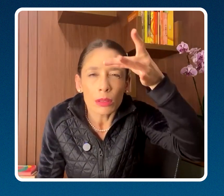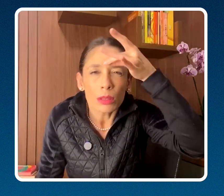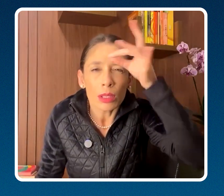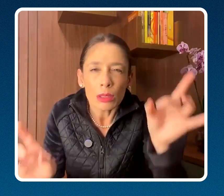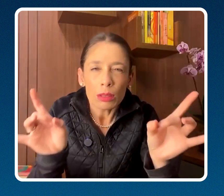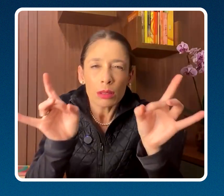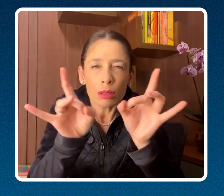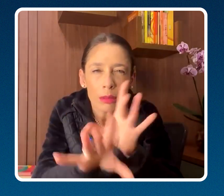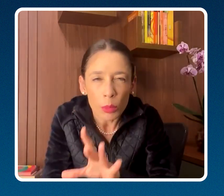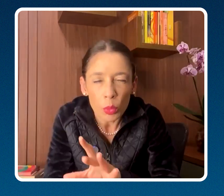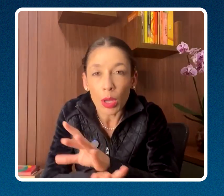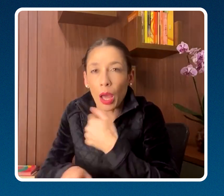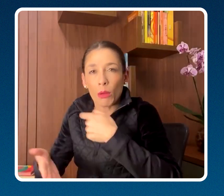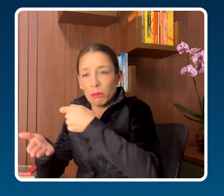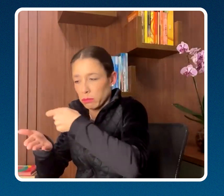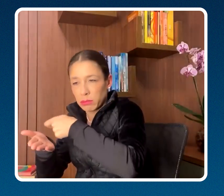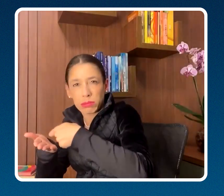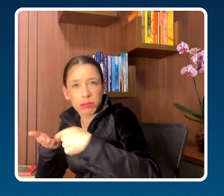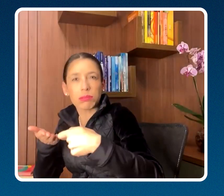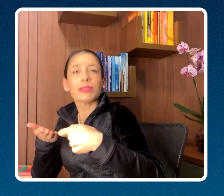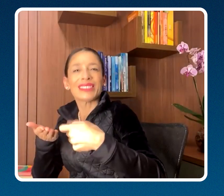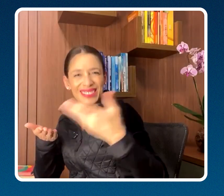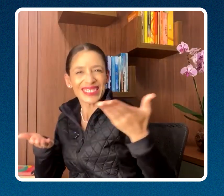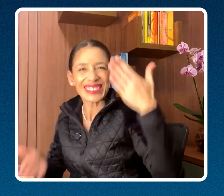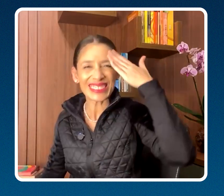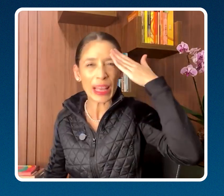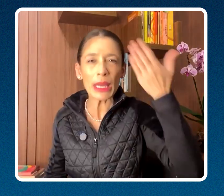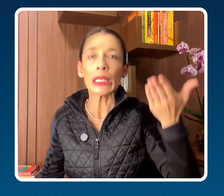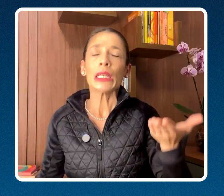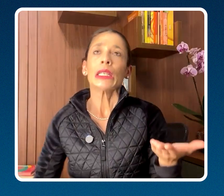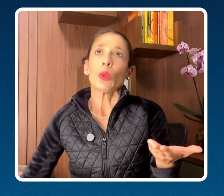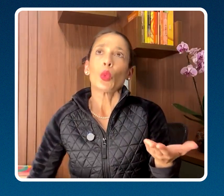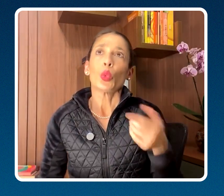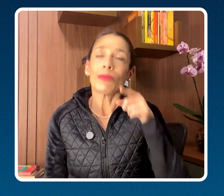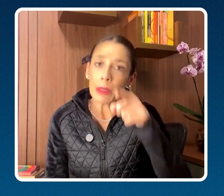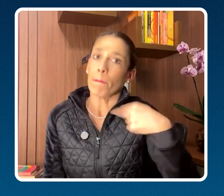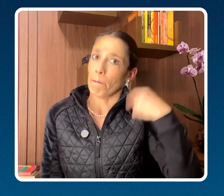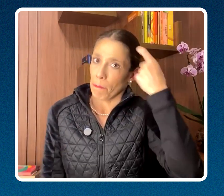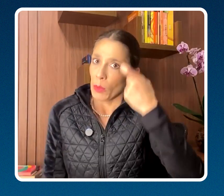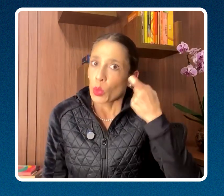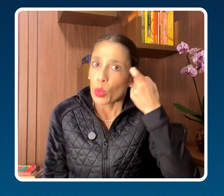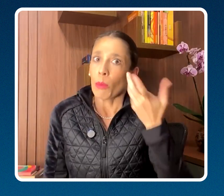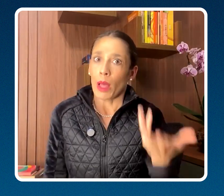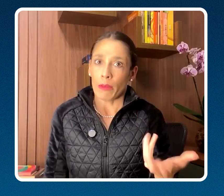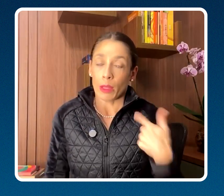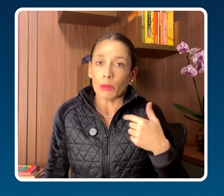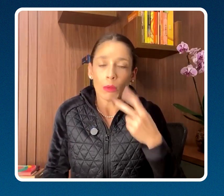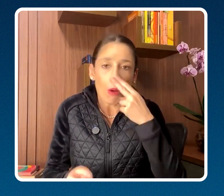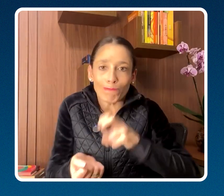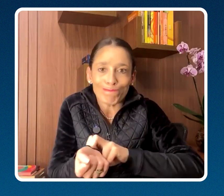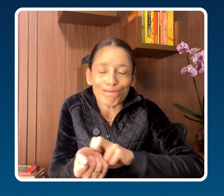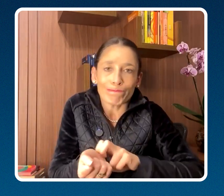delicadeza, com todo profissionalismo, e aquilo ali me preocupava muito. Então, eu ficava nessa tensão. Então, quando eu entrei